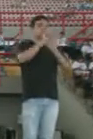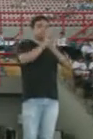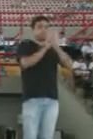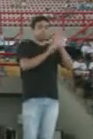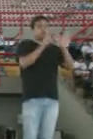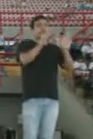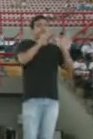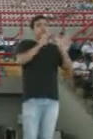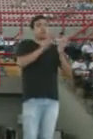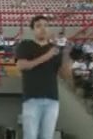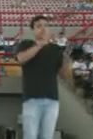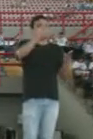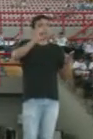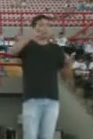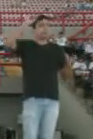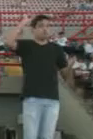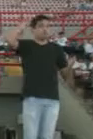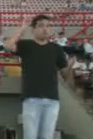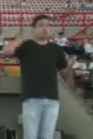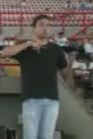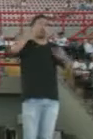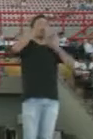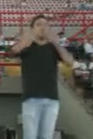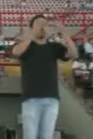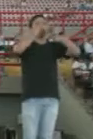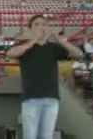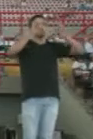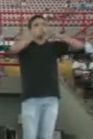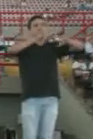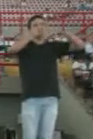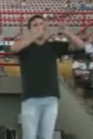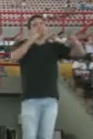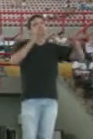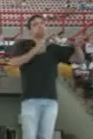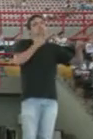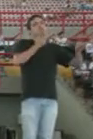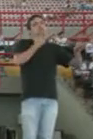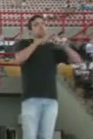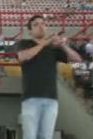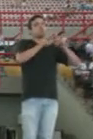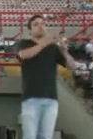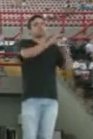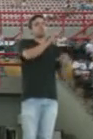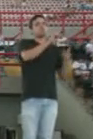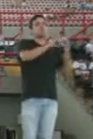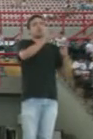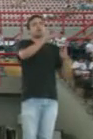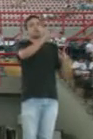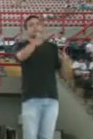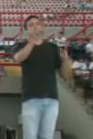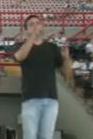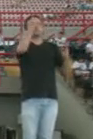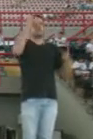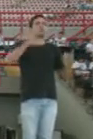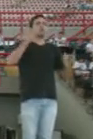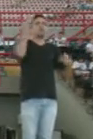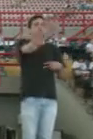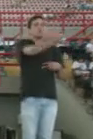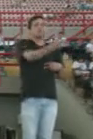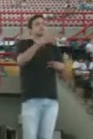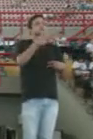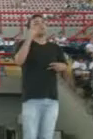palavra. Antes era só profecia, antes era só conversa. Samuel, Elias, alguém que dizia assim,